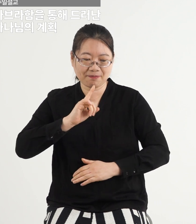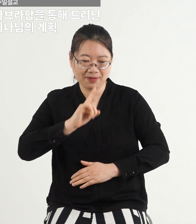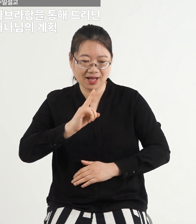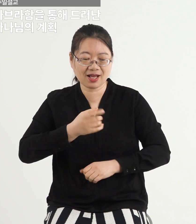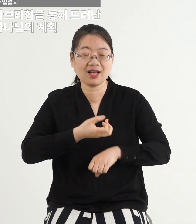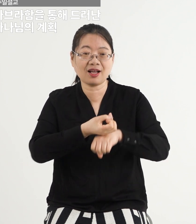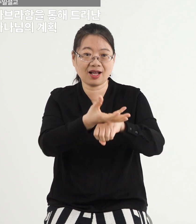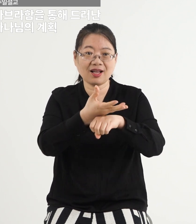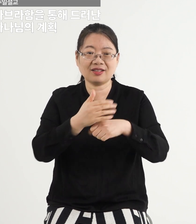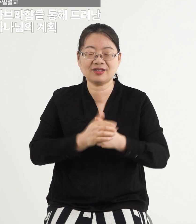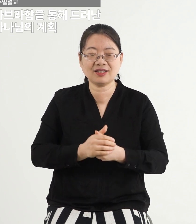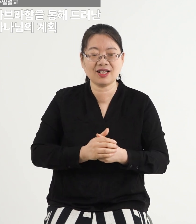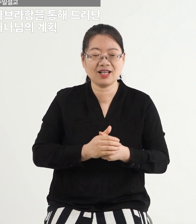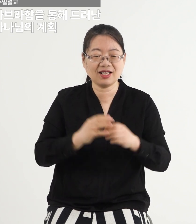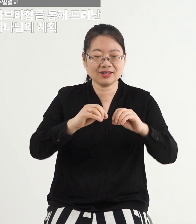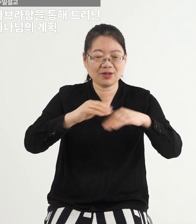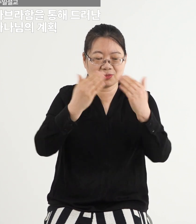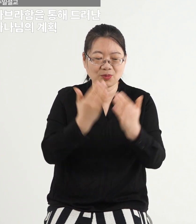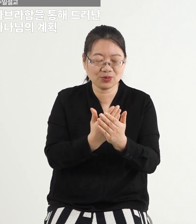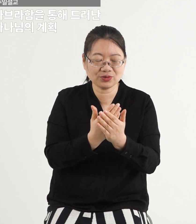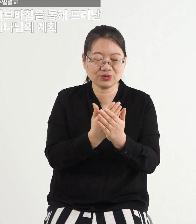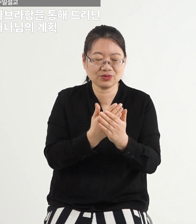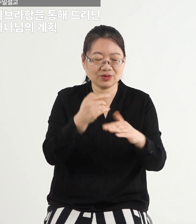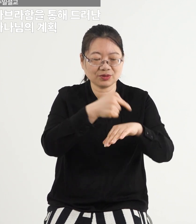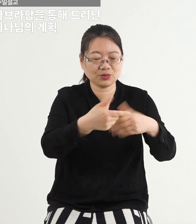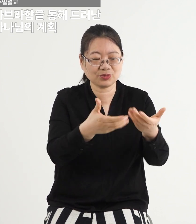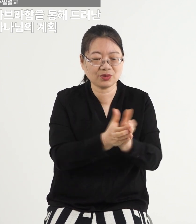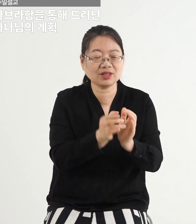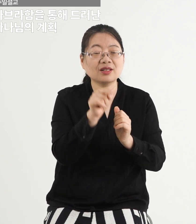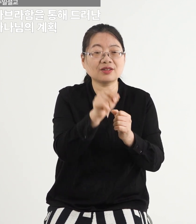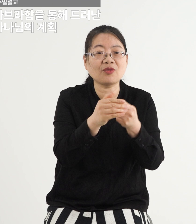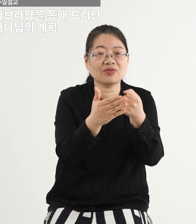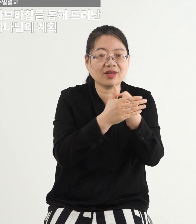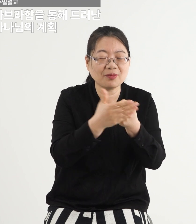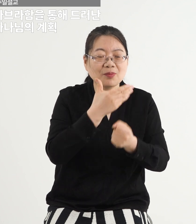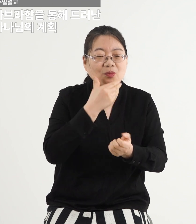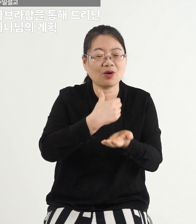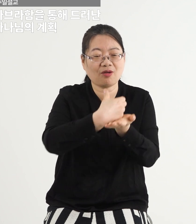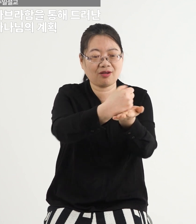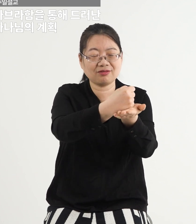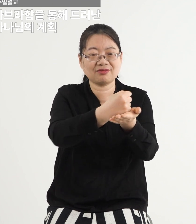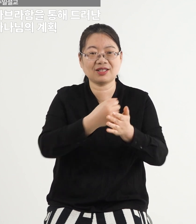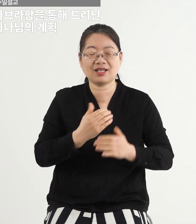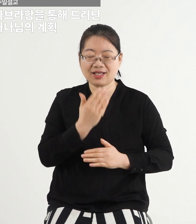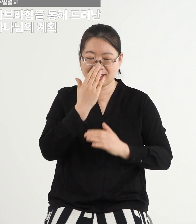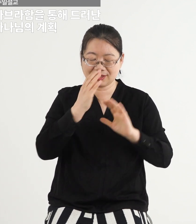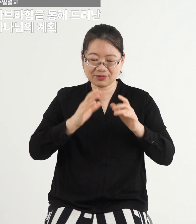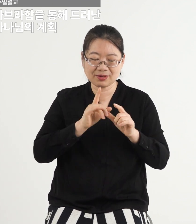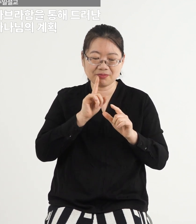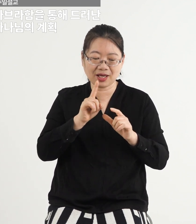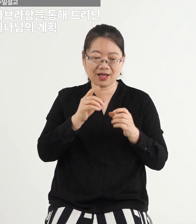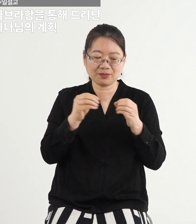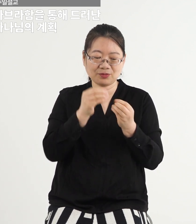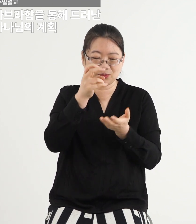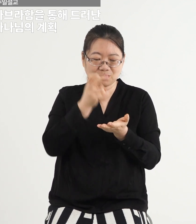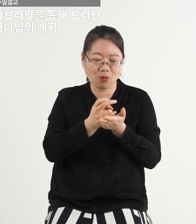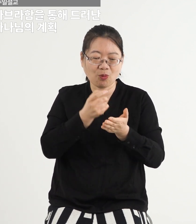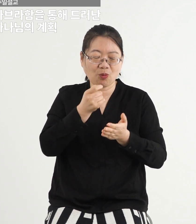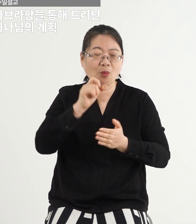너로 말미암아 복을 얻을 것이라 하신지라. 이게 이제 히브리 문법상으로 조금